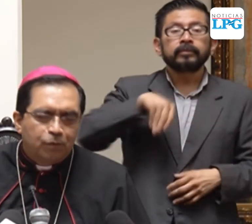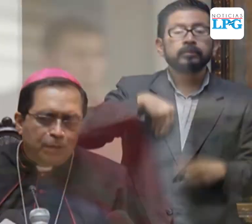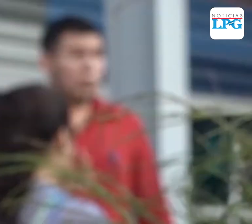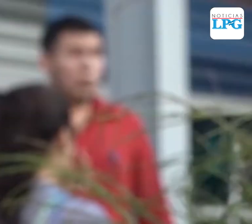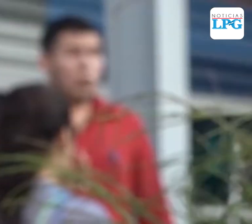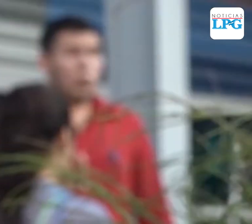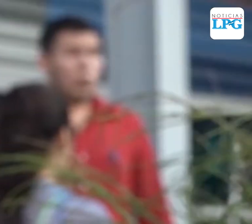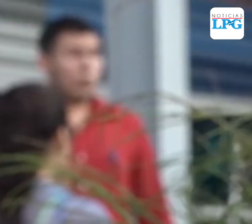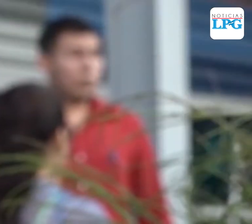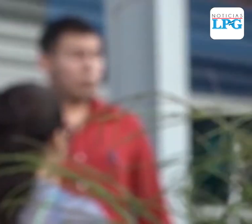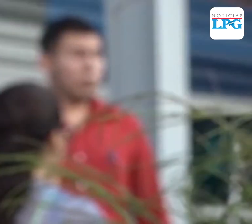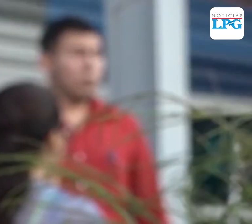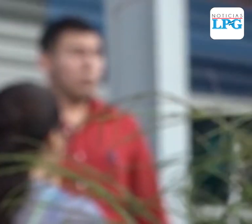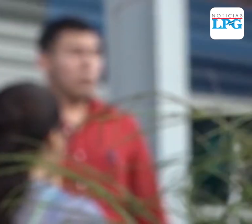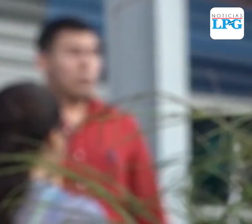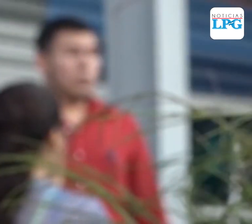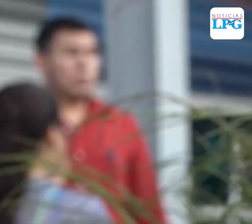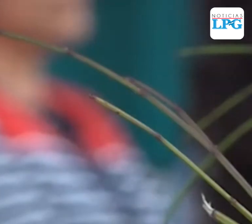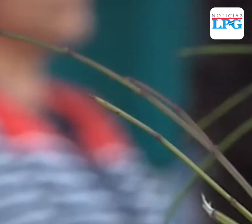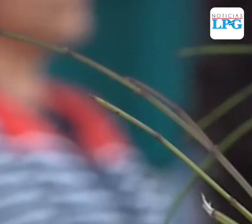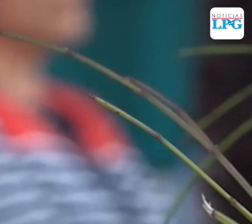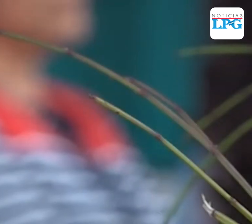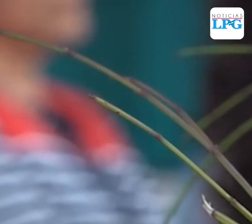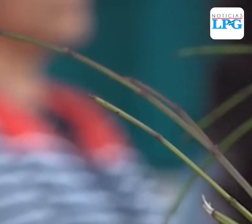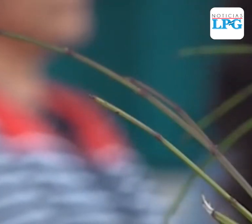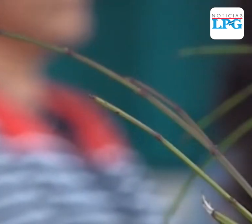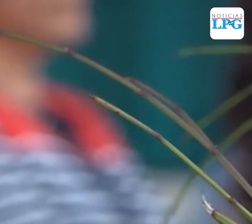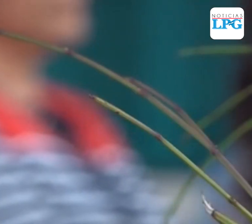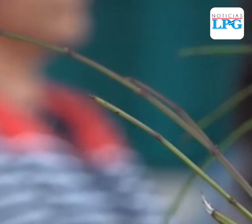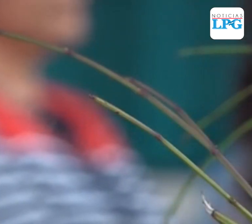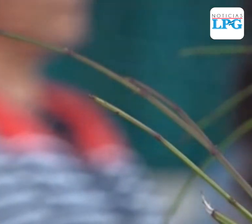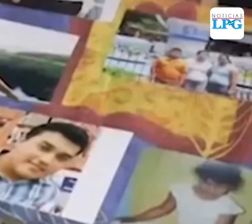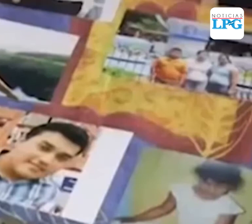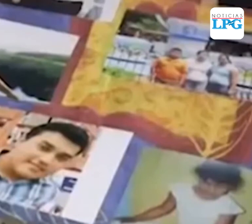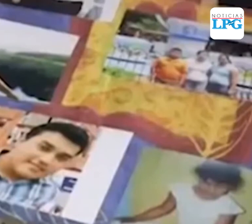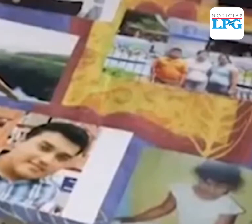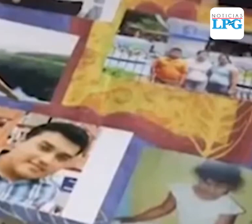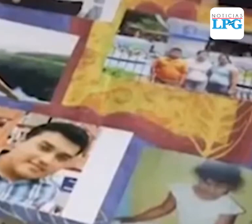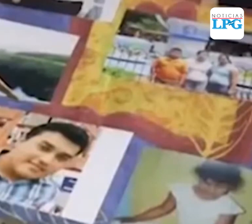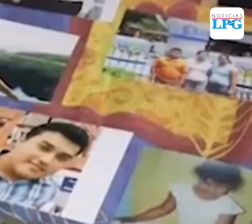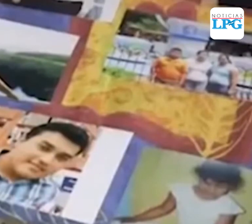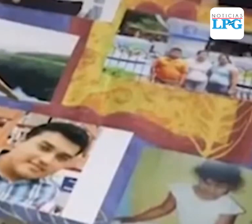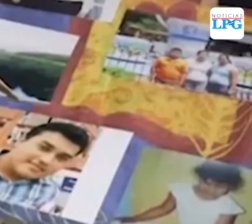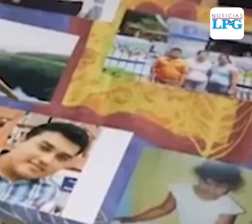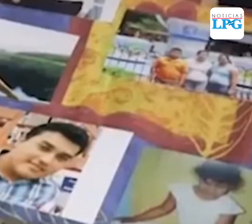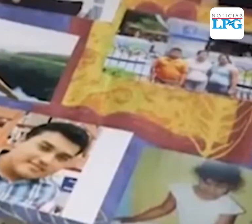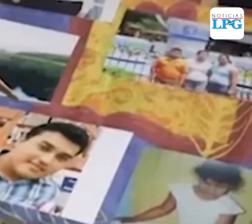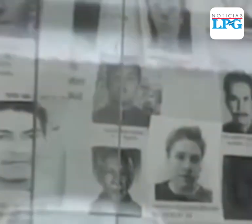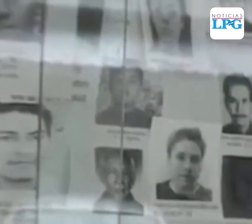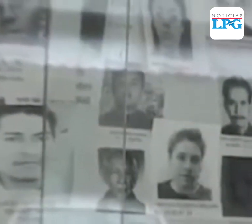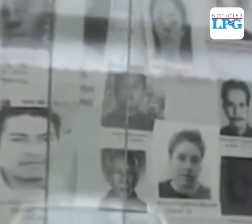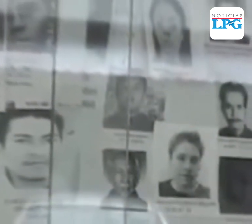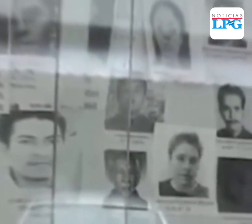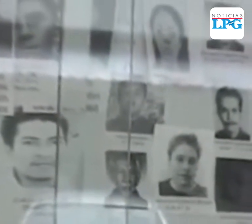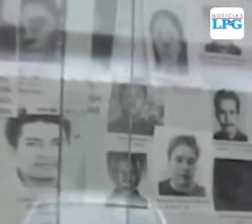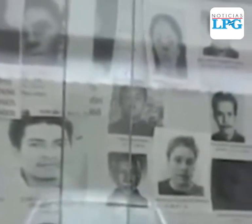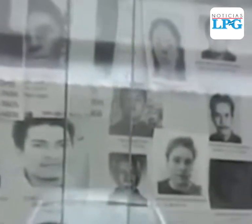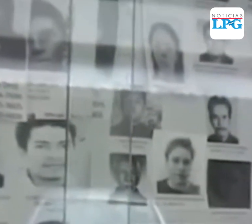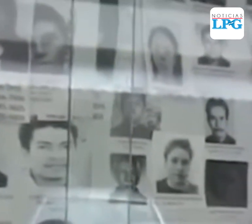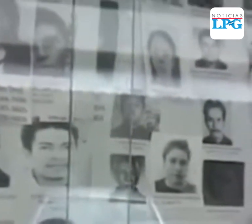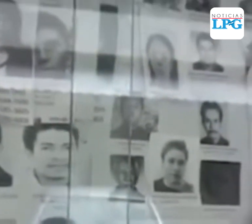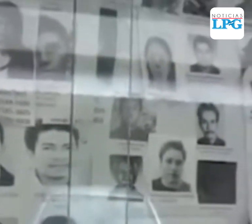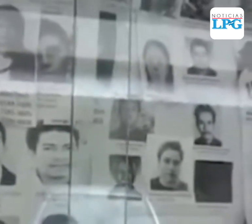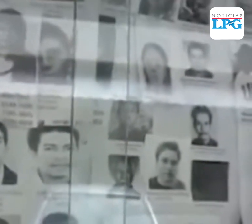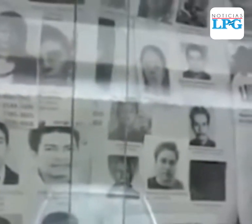en agonía a cientos de salvadoreños que luchan incansablemente por encontrar a su familiar. Felicitó a